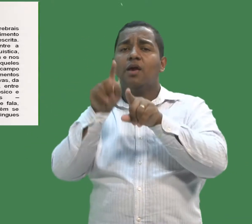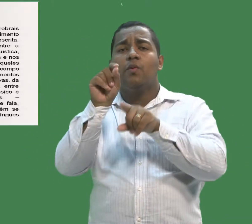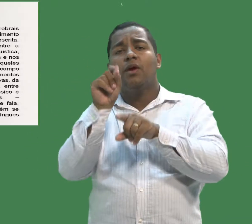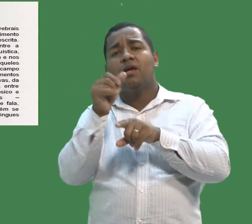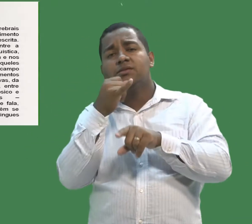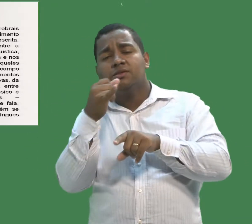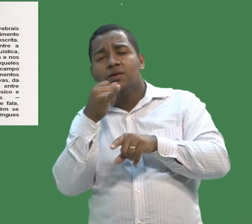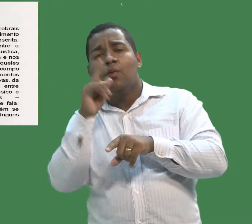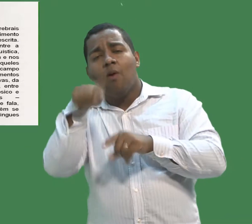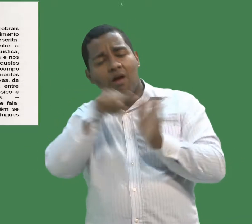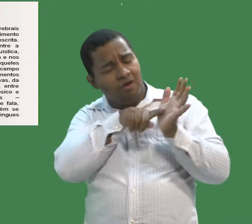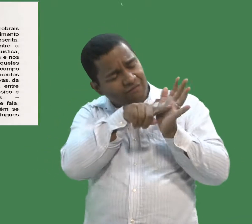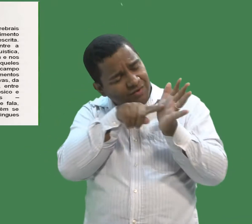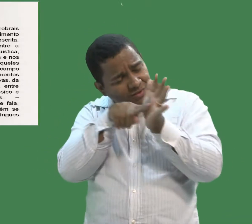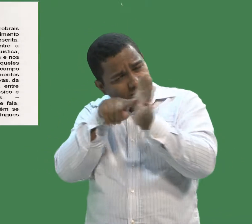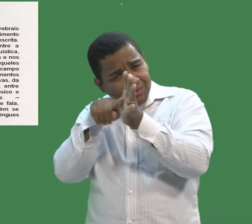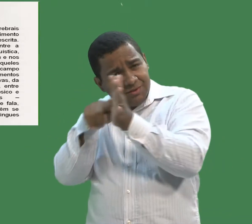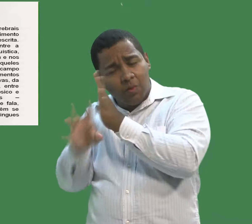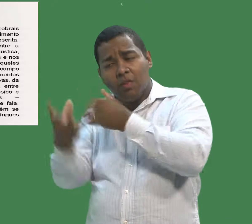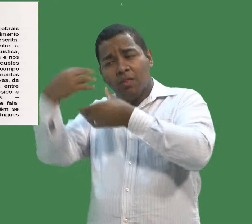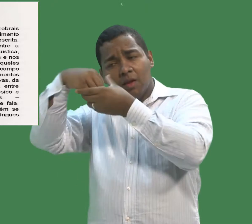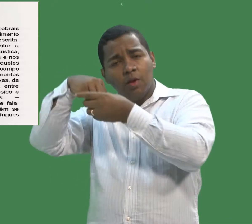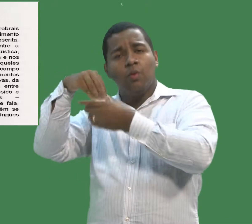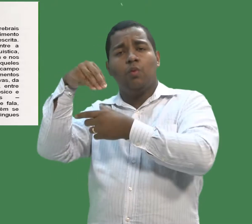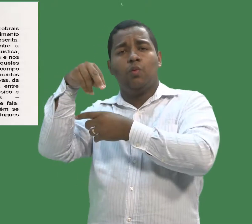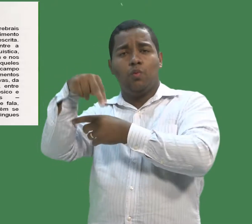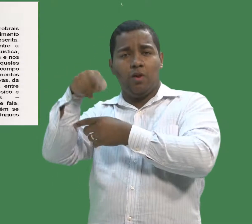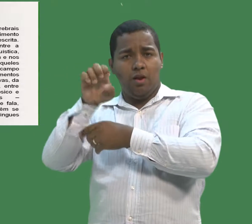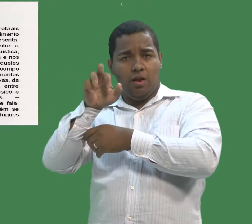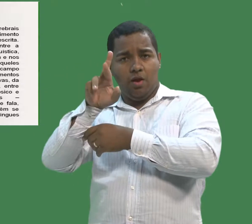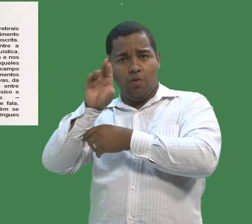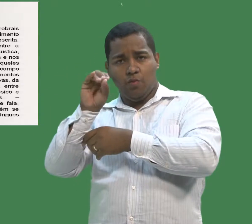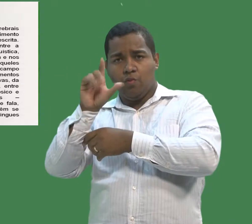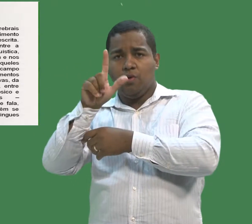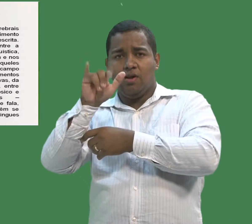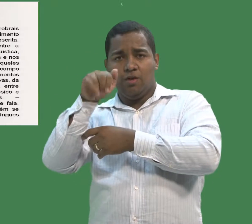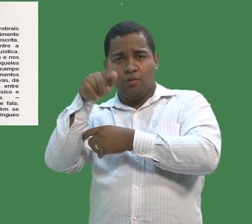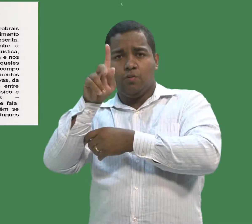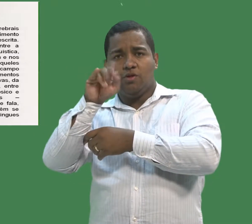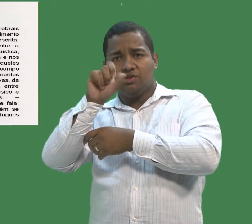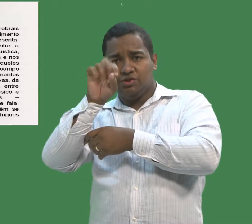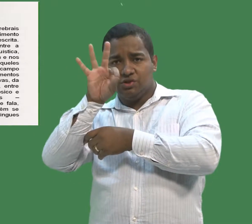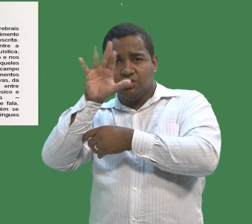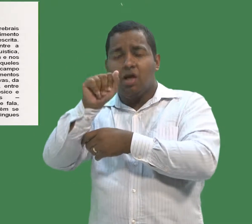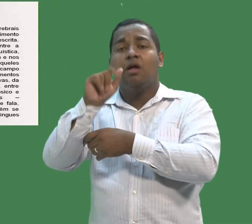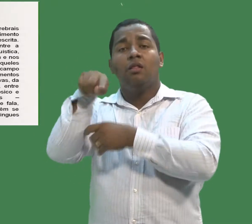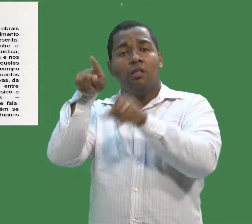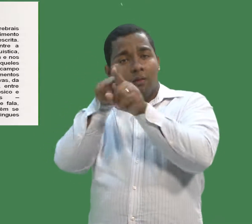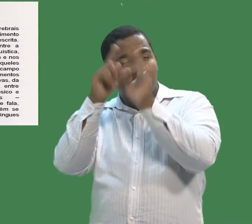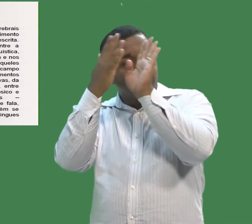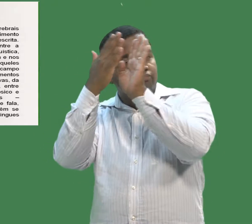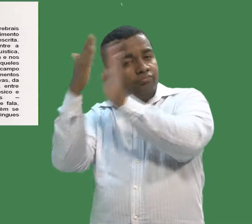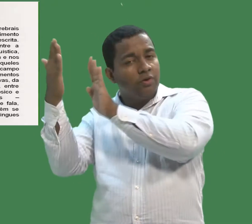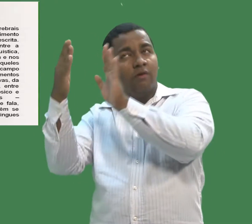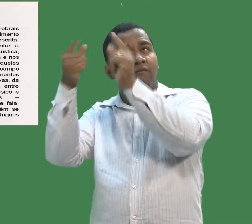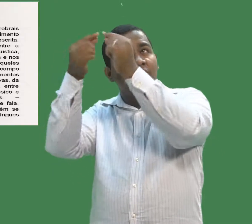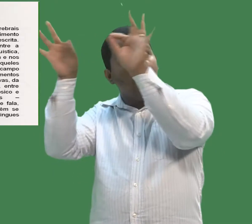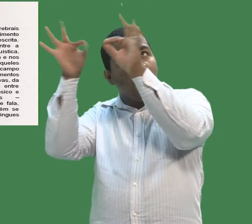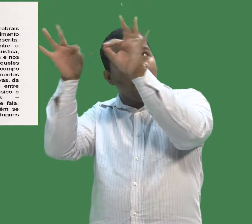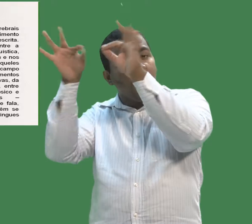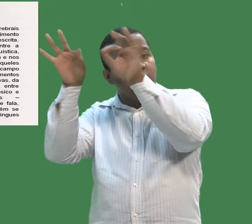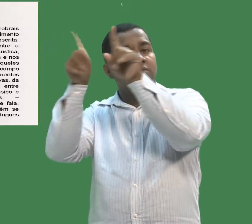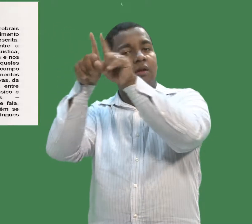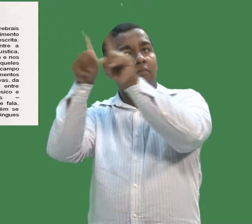neurolinguísticas potencialmente possíveis, processamento da frase, do texto, da produção de fala, da aquisição da língua materna, entre